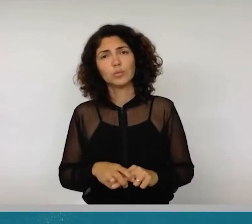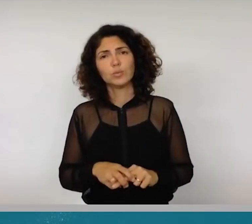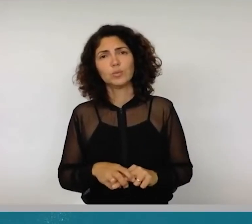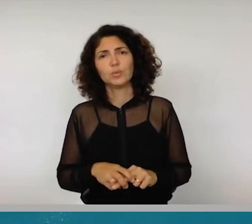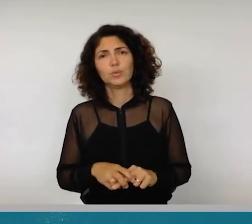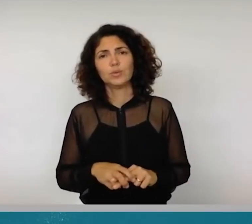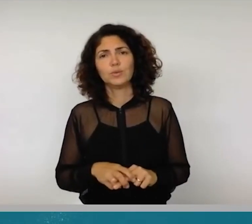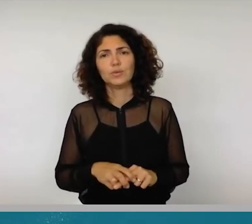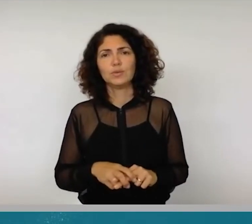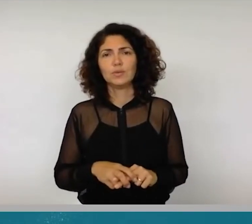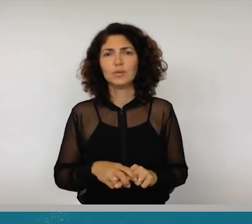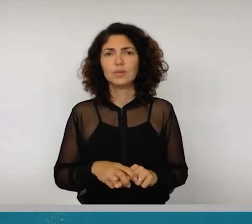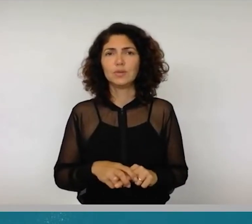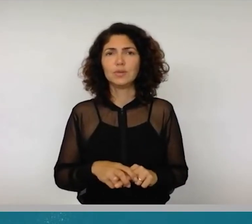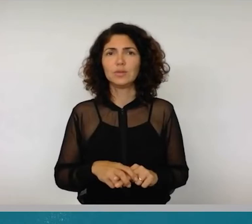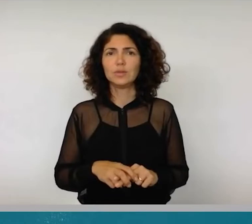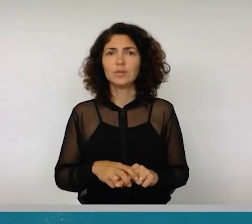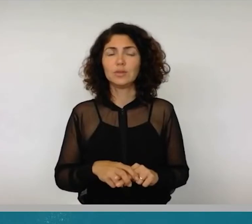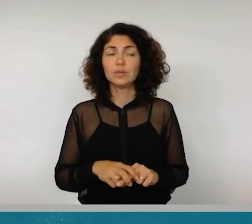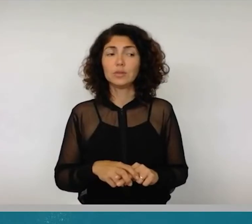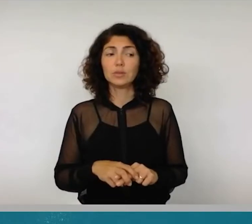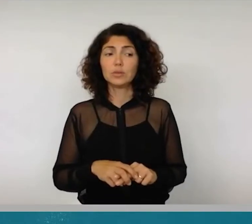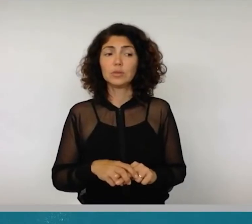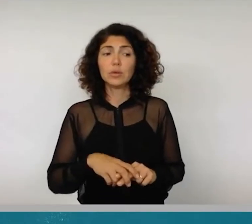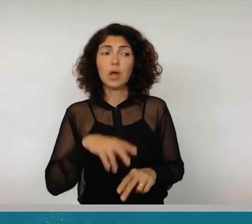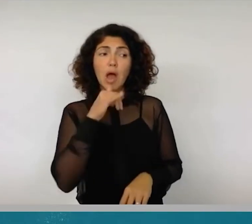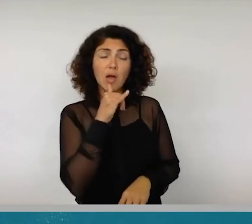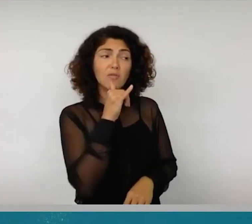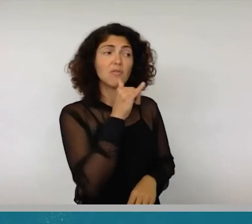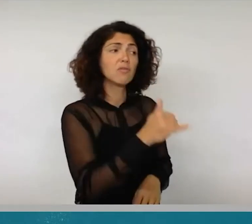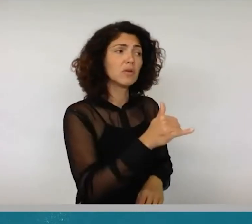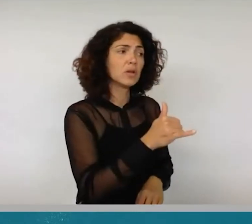ele fala assim: não acumuleis, é isso, né?